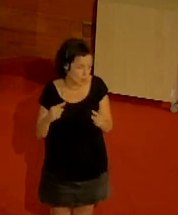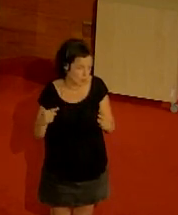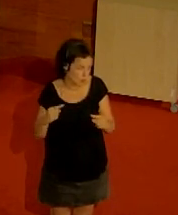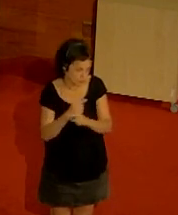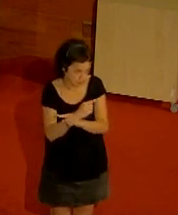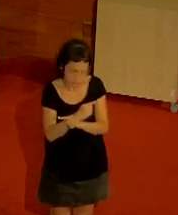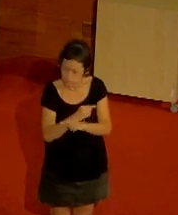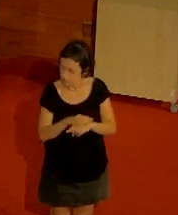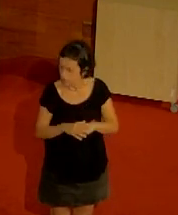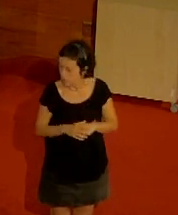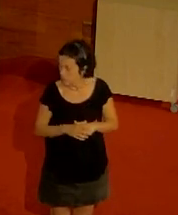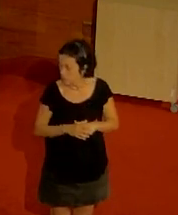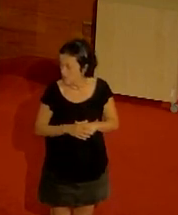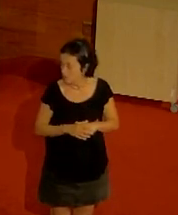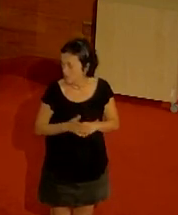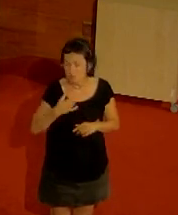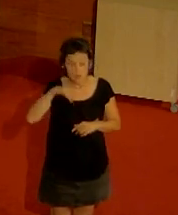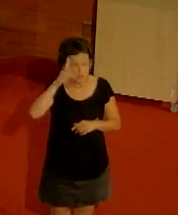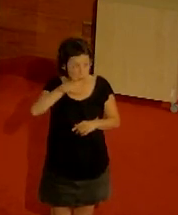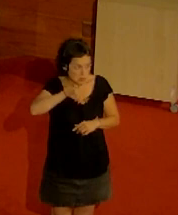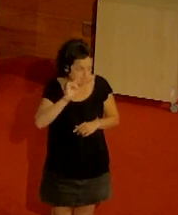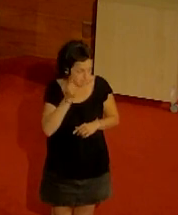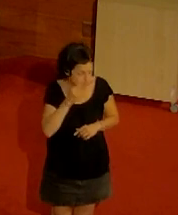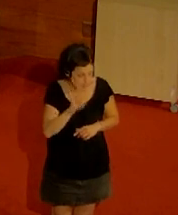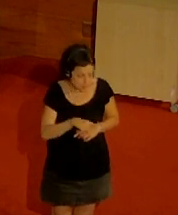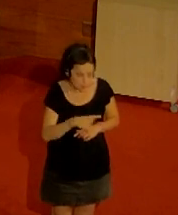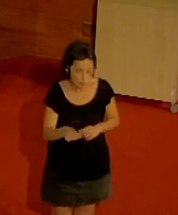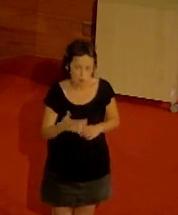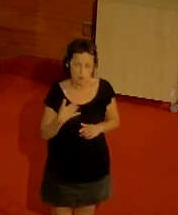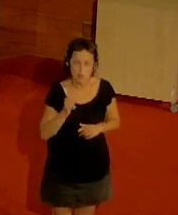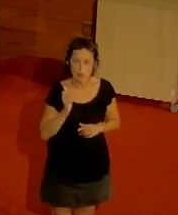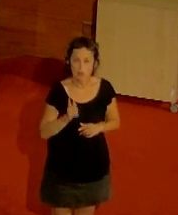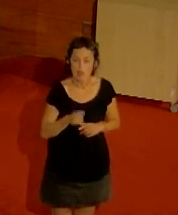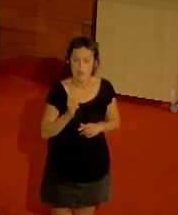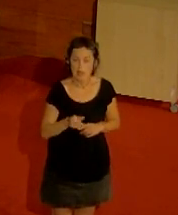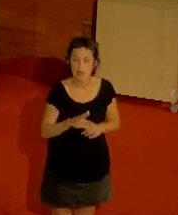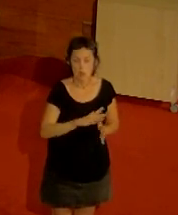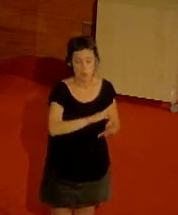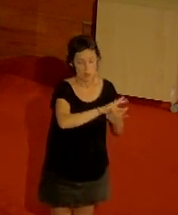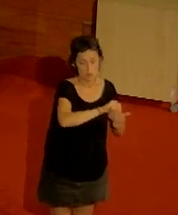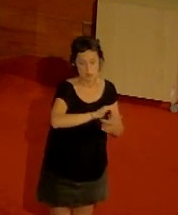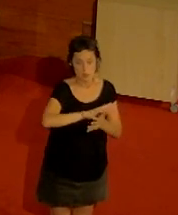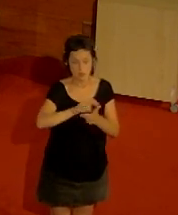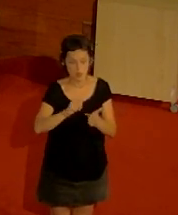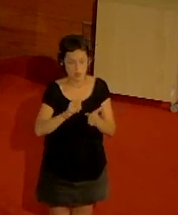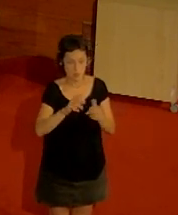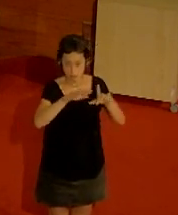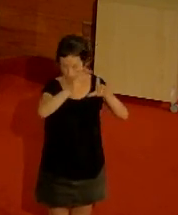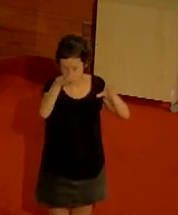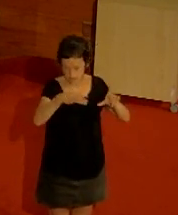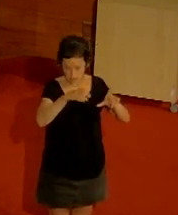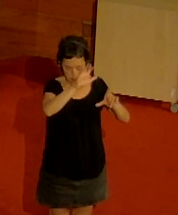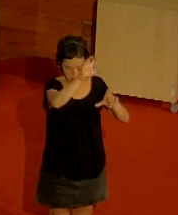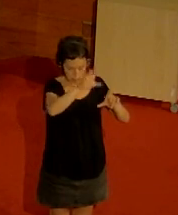si os habéis dado cuenta alguna vez, pero muchas veces, como se conectan las noticias, o en una página, es